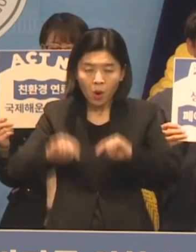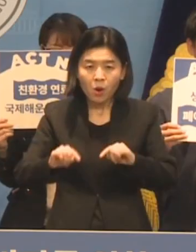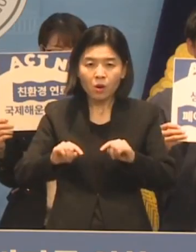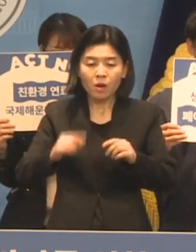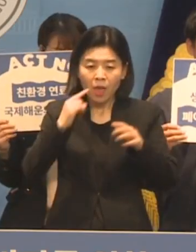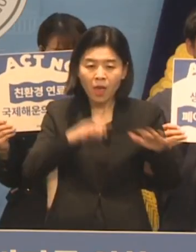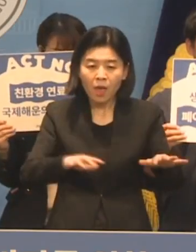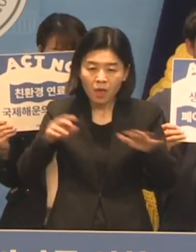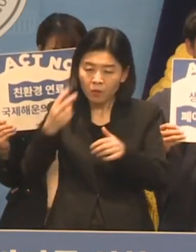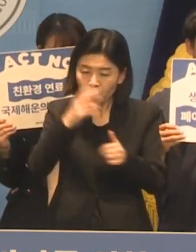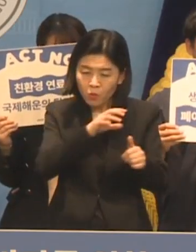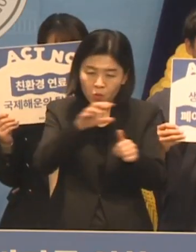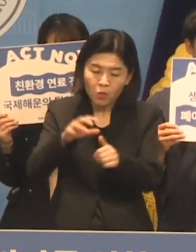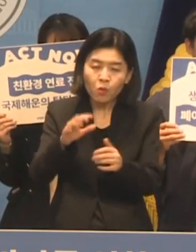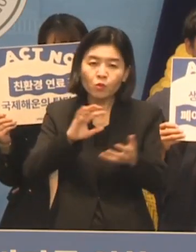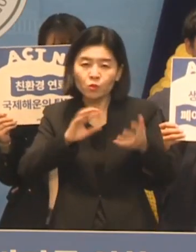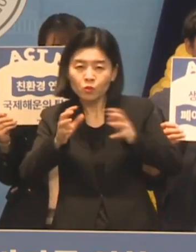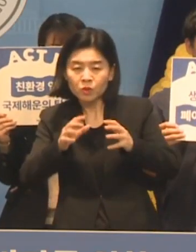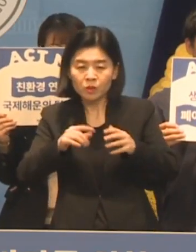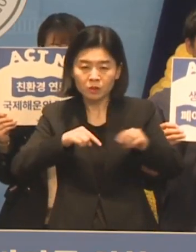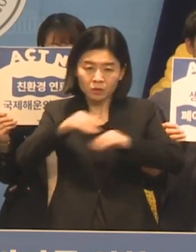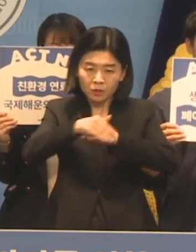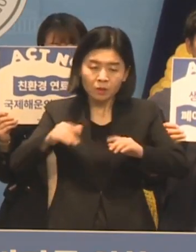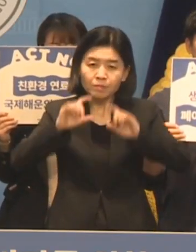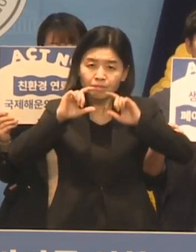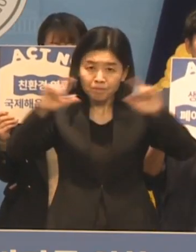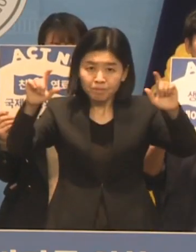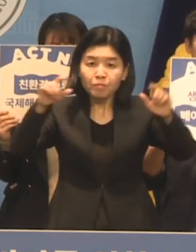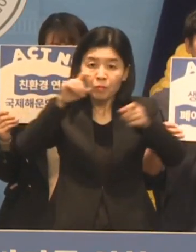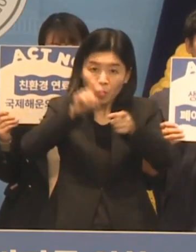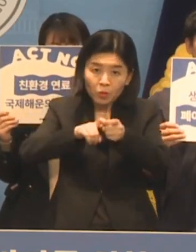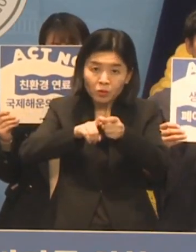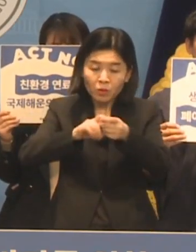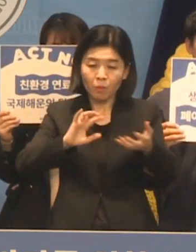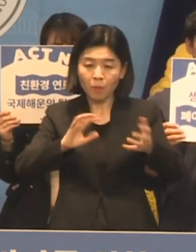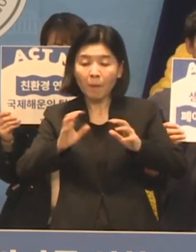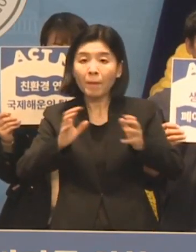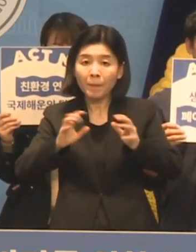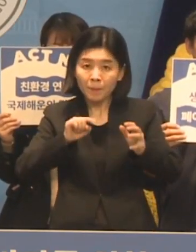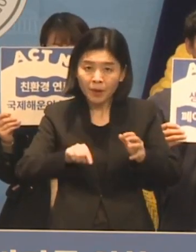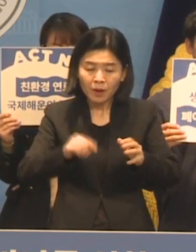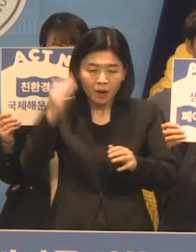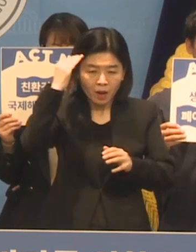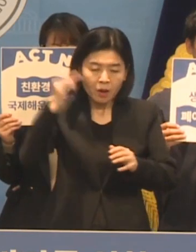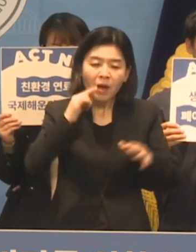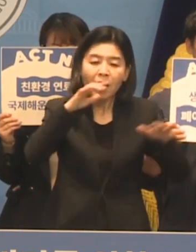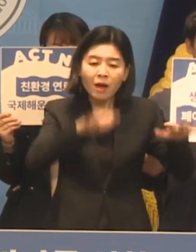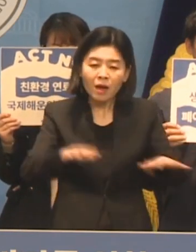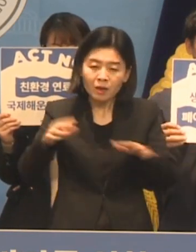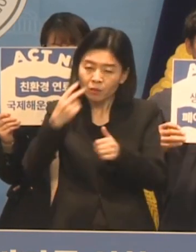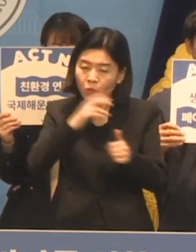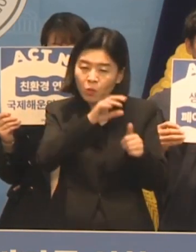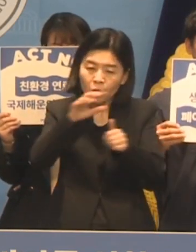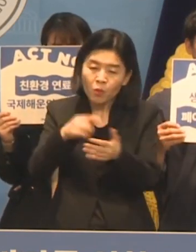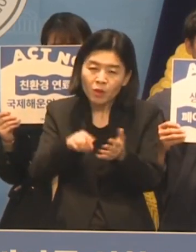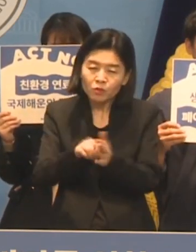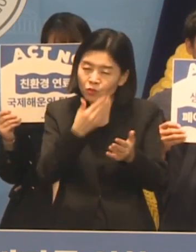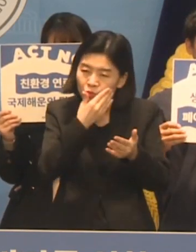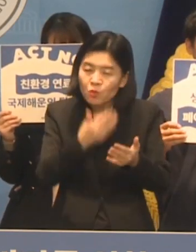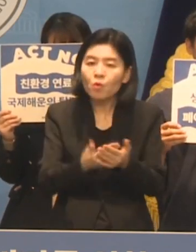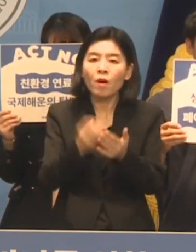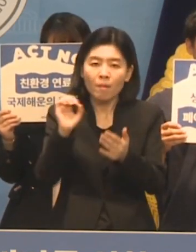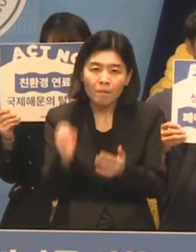관해 논의하고 정책을 선언하는 국제회의인 아워오션 컨퍼런스는 우리 바다를 보호하기 위한 중요한 지렛대가 될